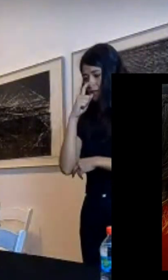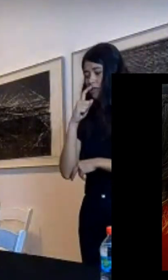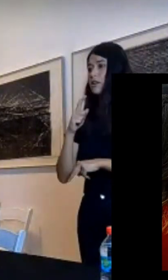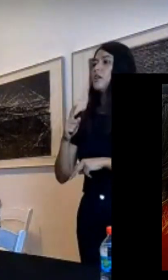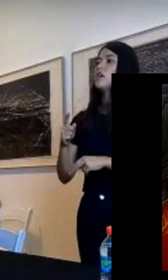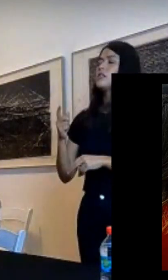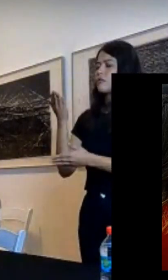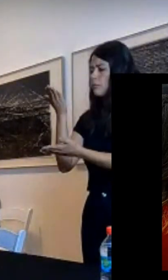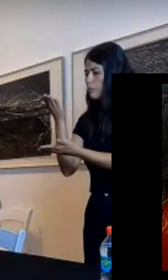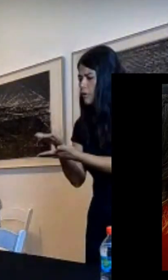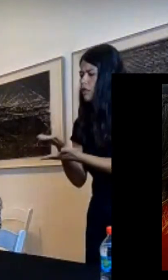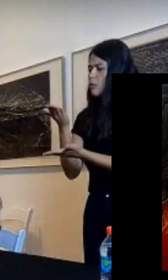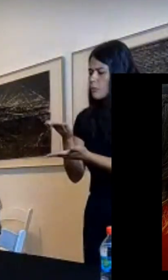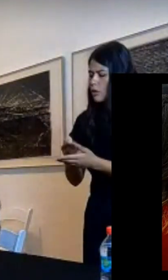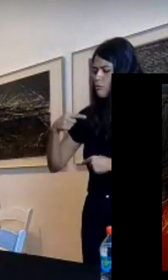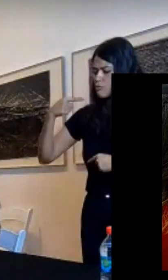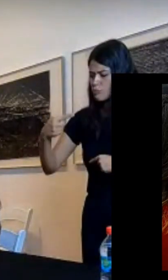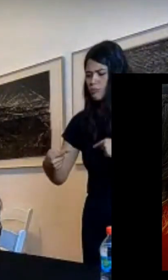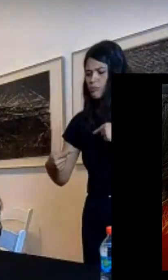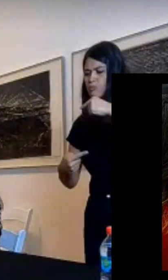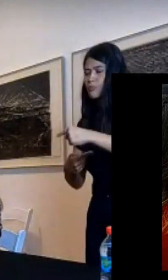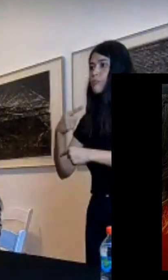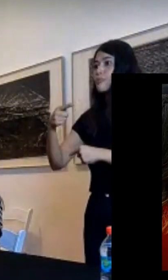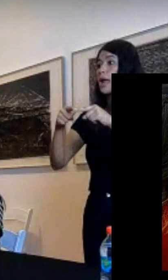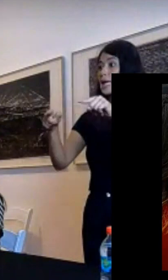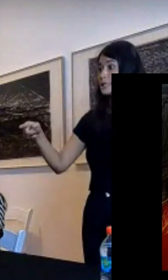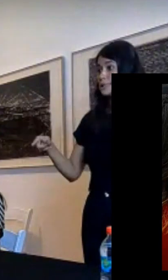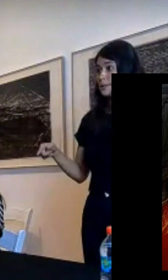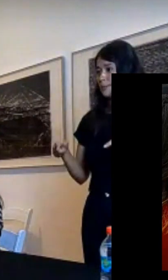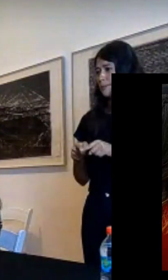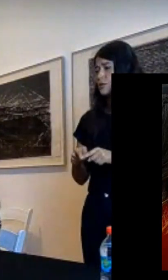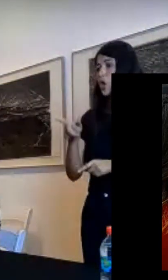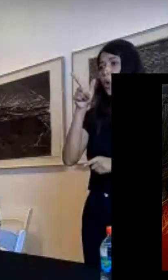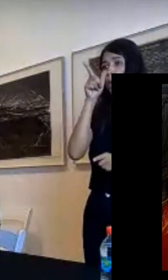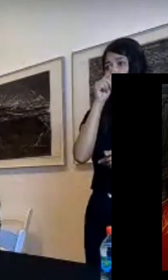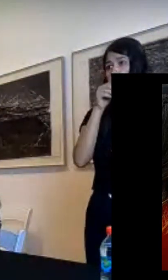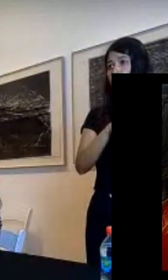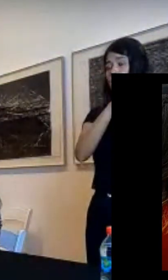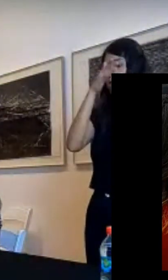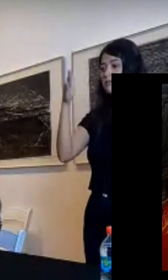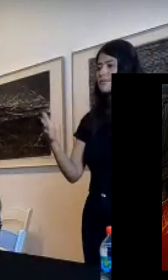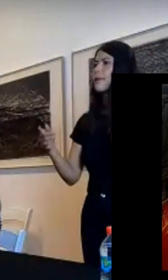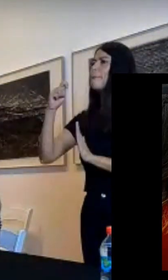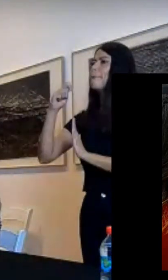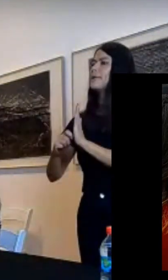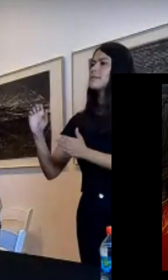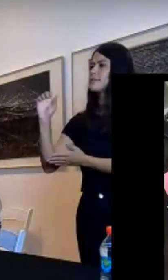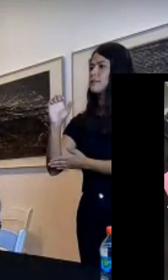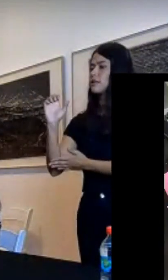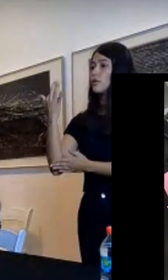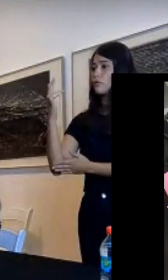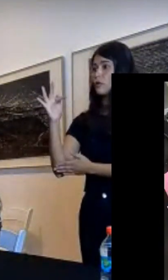se fue solicitando este espacio continuamente y tuvimos desde octubre hasta enero, incluso